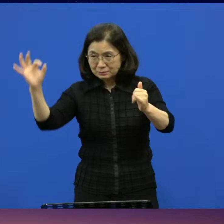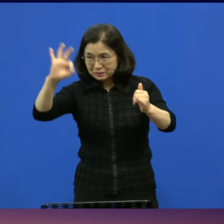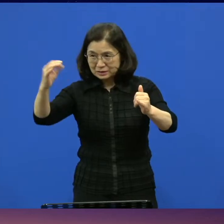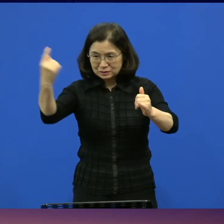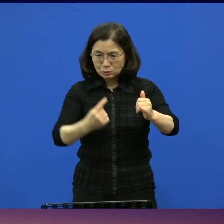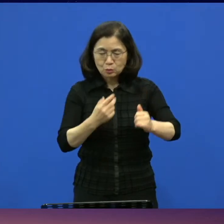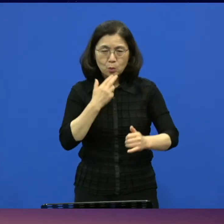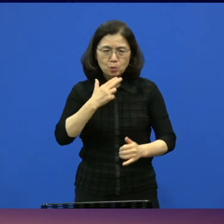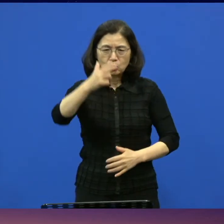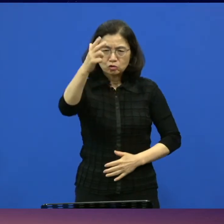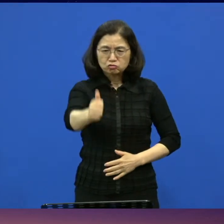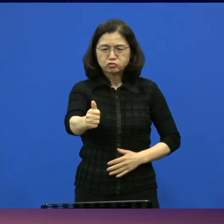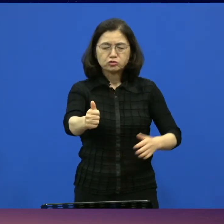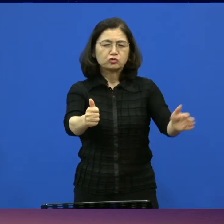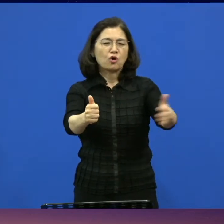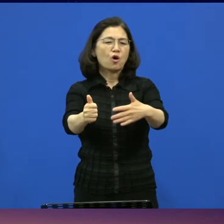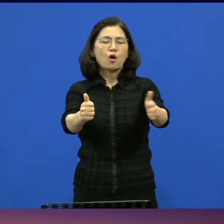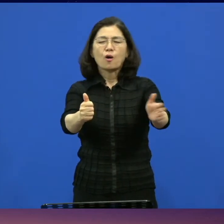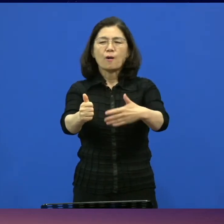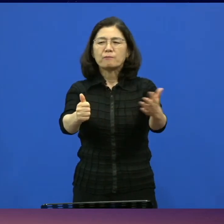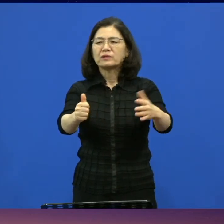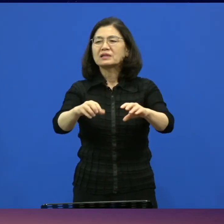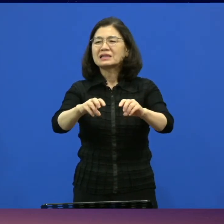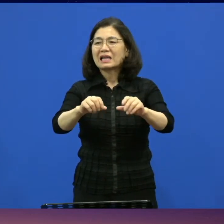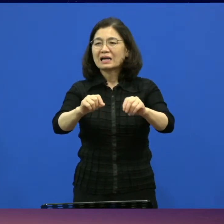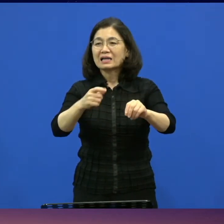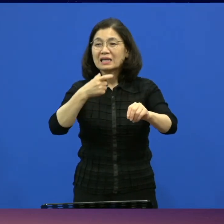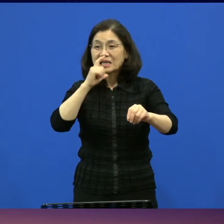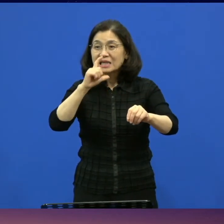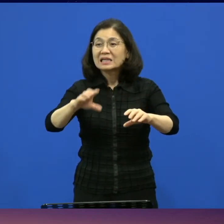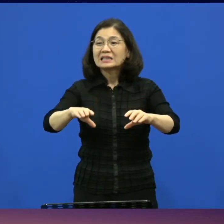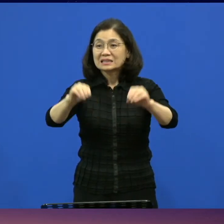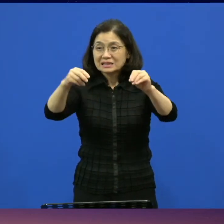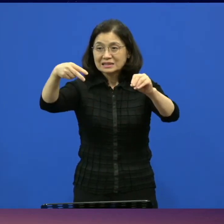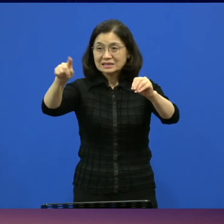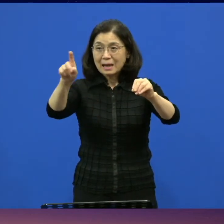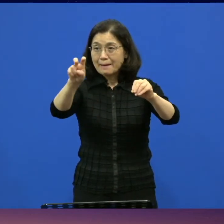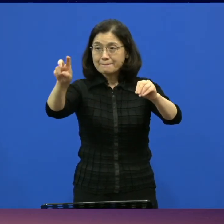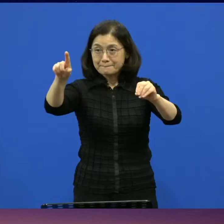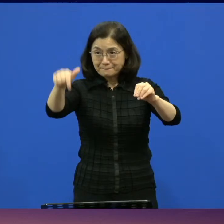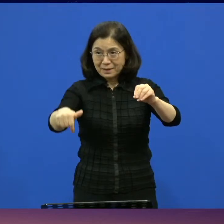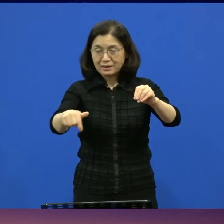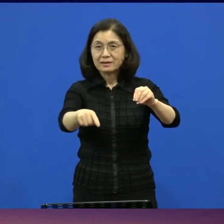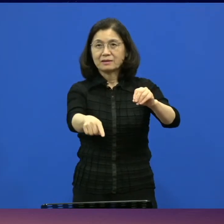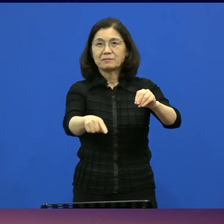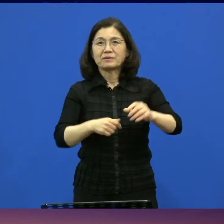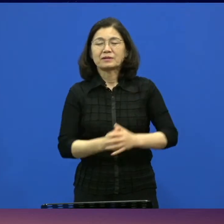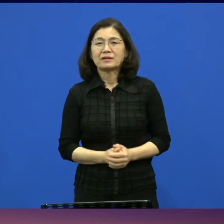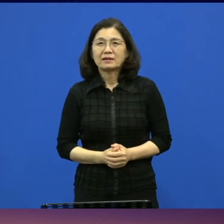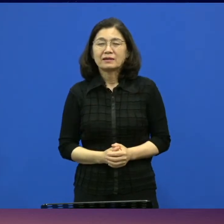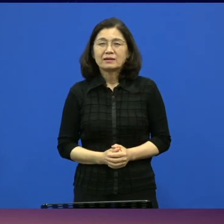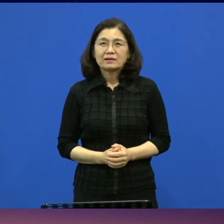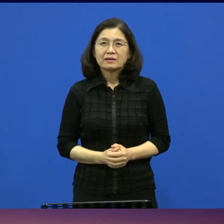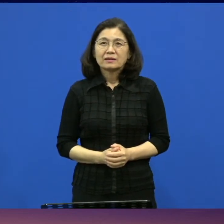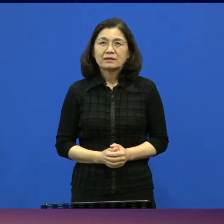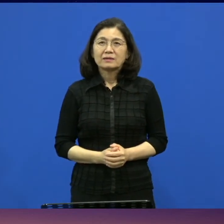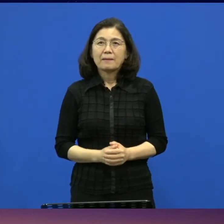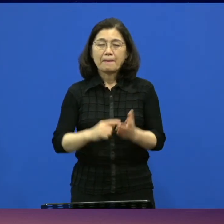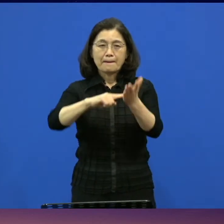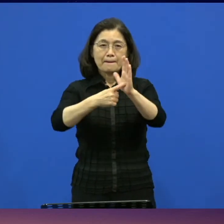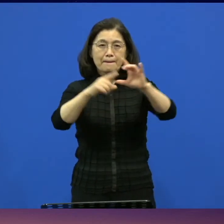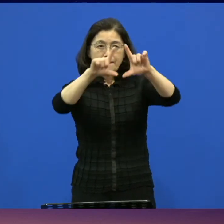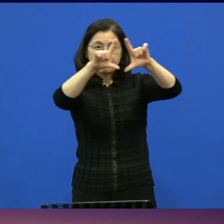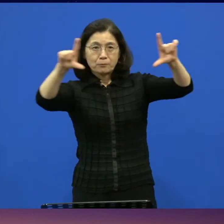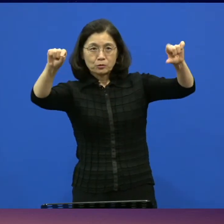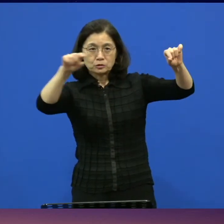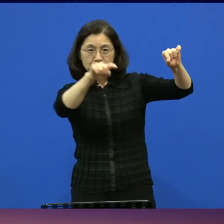주인도 없어요. 버려진 땅이니까. 그곳에 어떻게 길이 있겠어요? 방향이나 이정표를 알리는 표시판도 없다는 거예요.